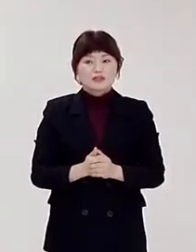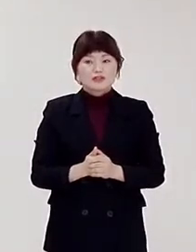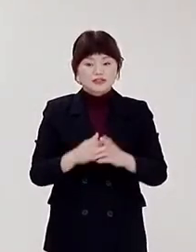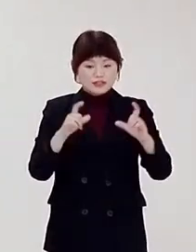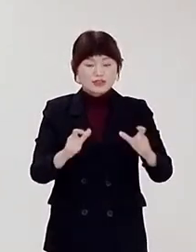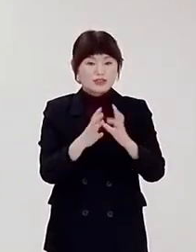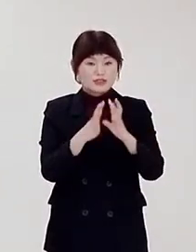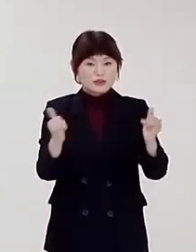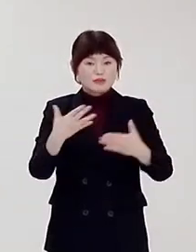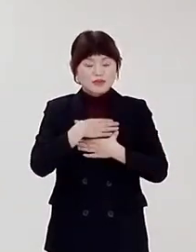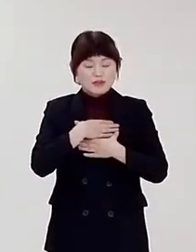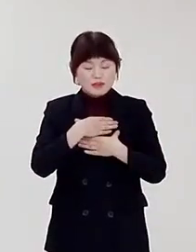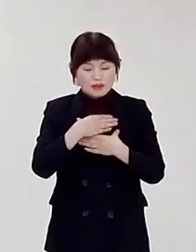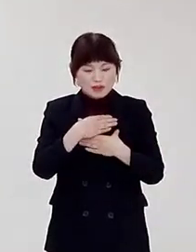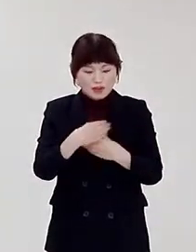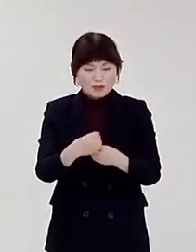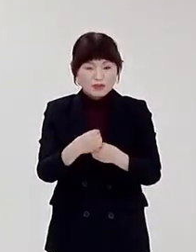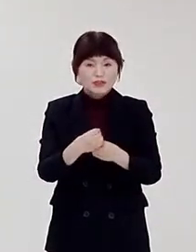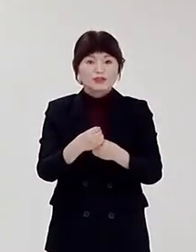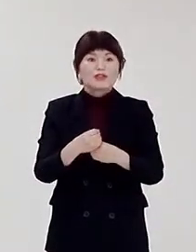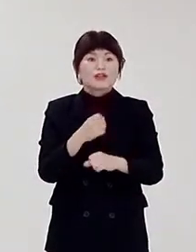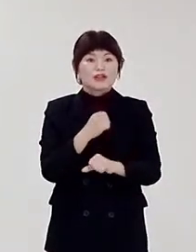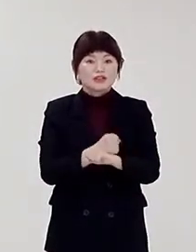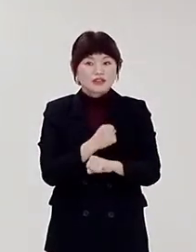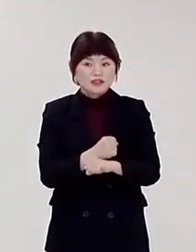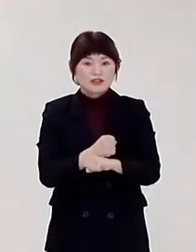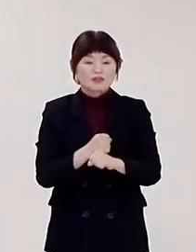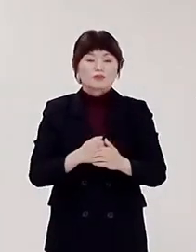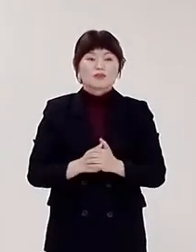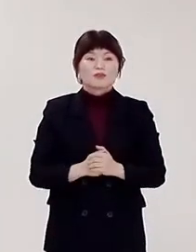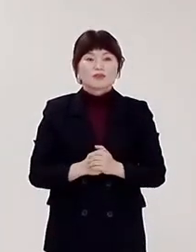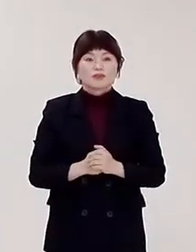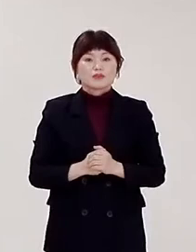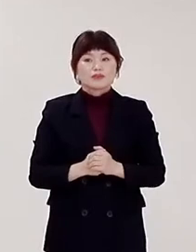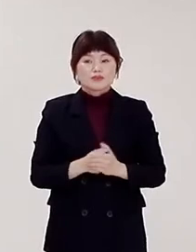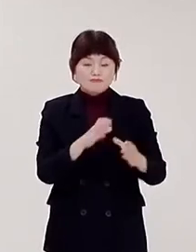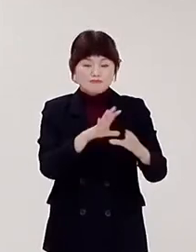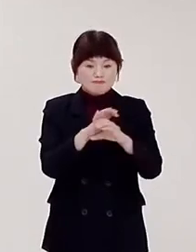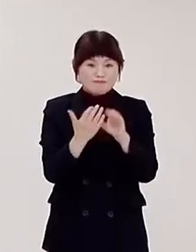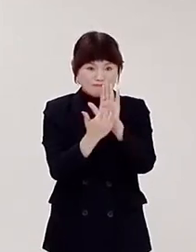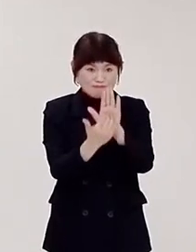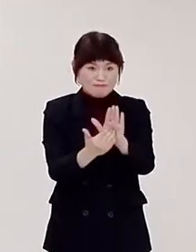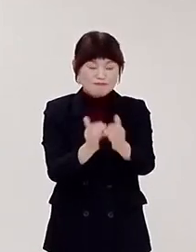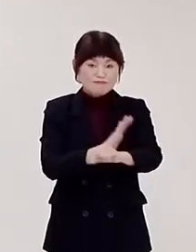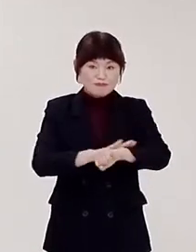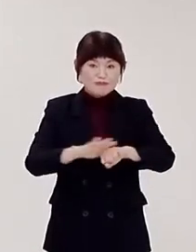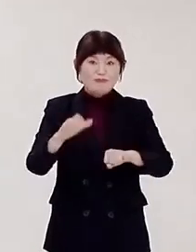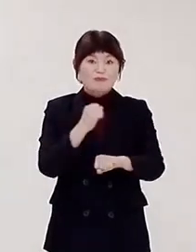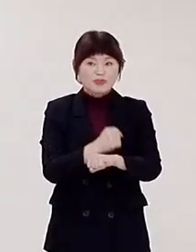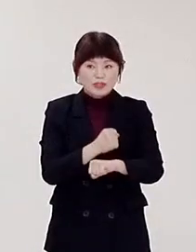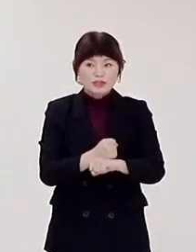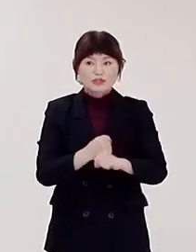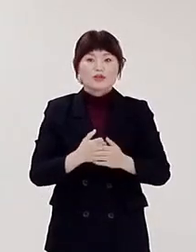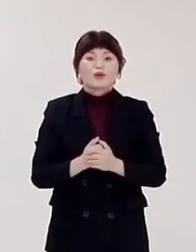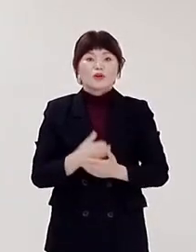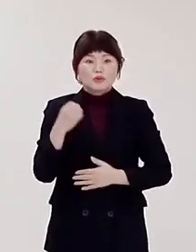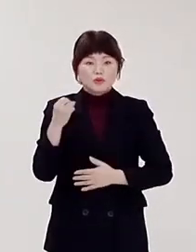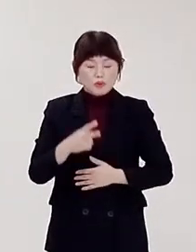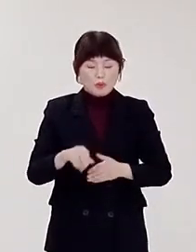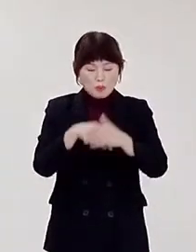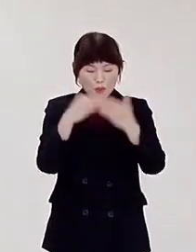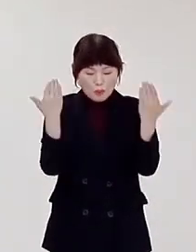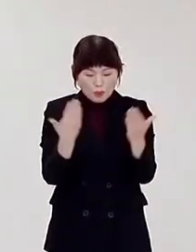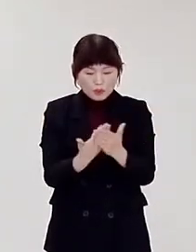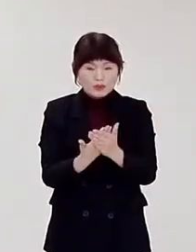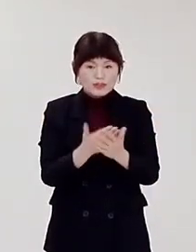등 민생안정사업, 감염병 대응 및 국민안전방화 등의 군 행정력의 모든